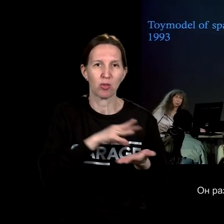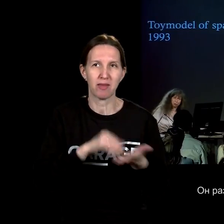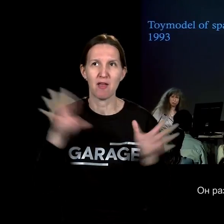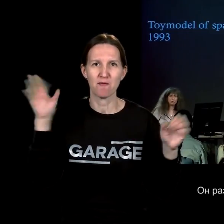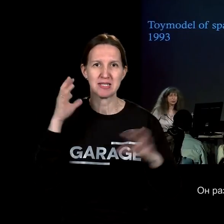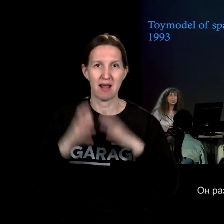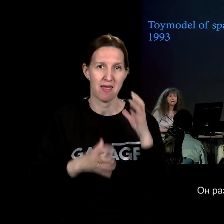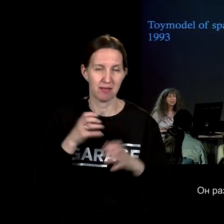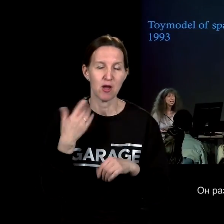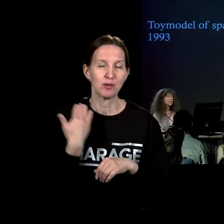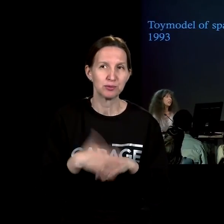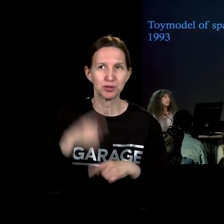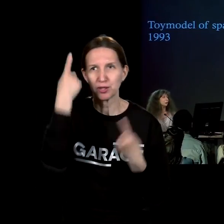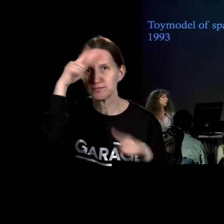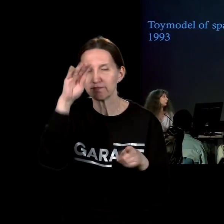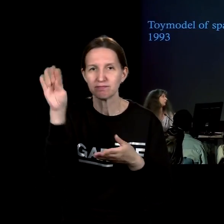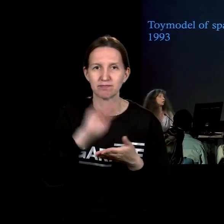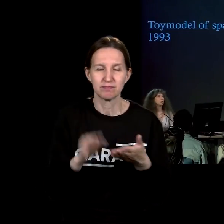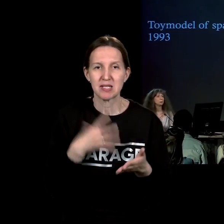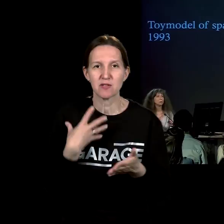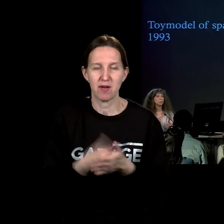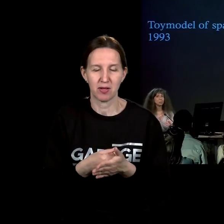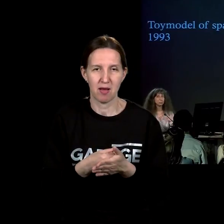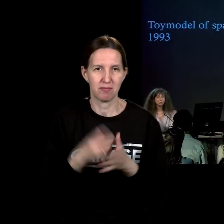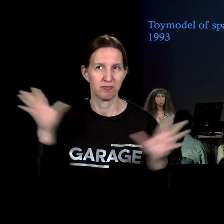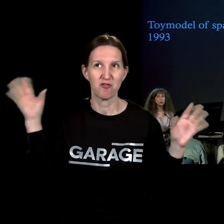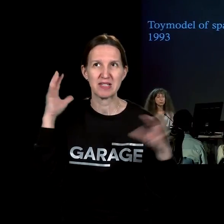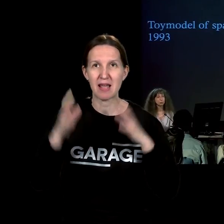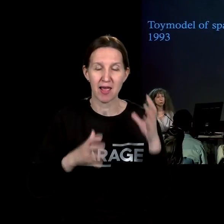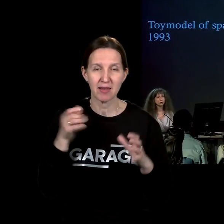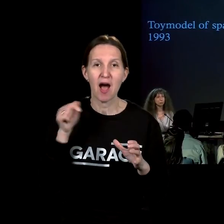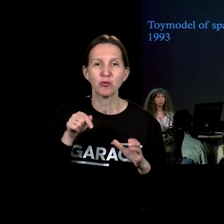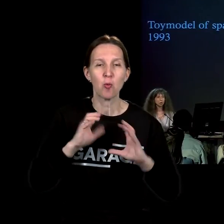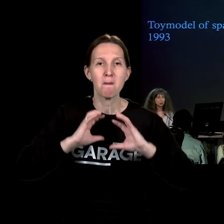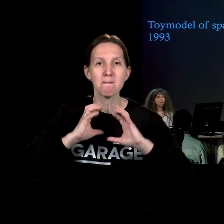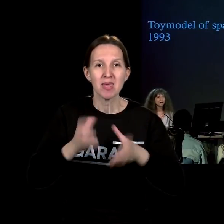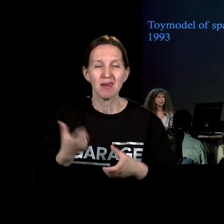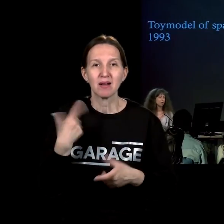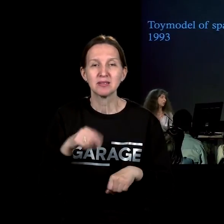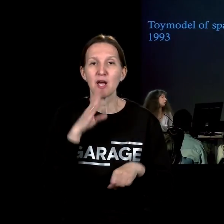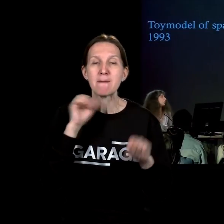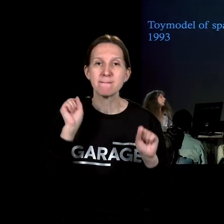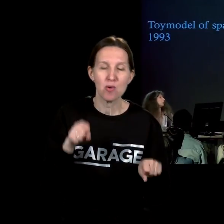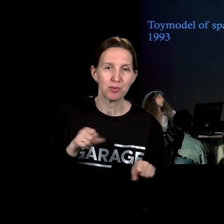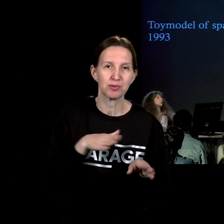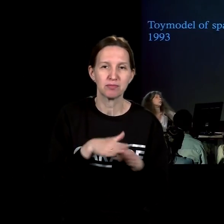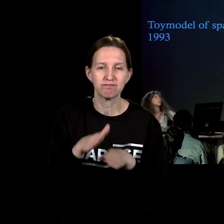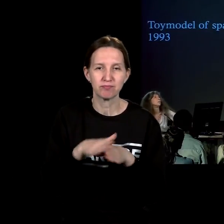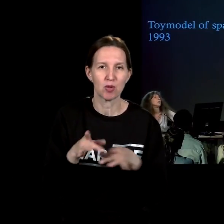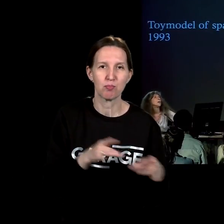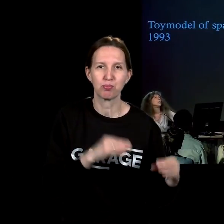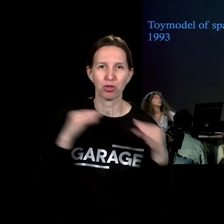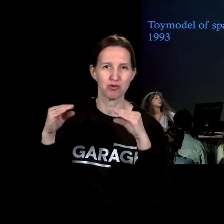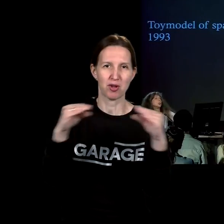разрабатывать собственную теорию Вселенной. Но при этом для того, чтобы в том мире, в котором могут летать и совершать межзвездные